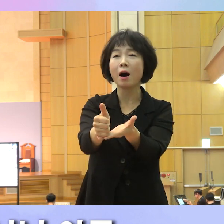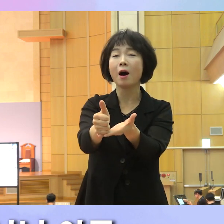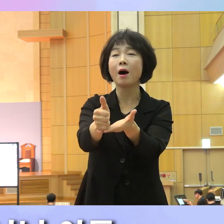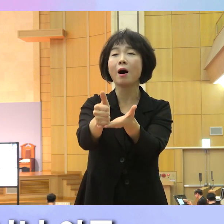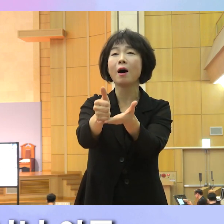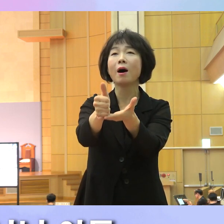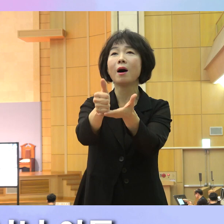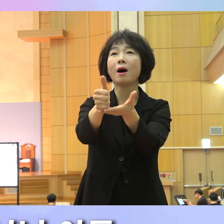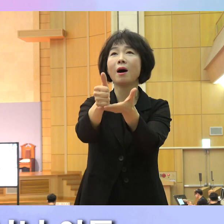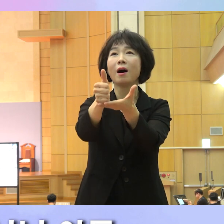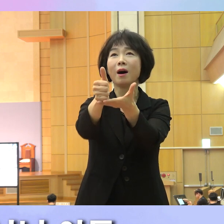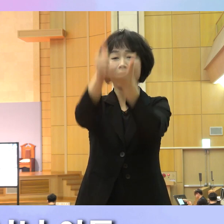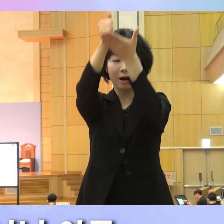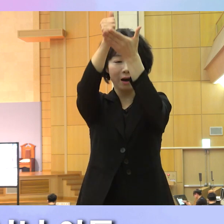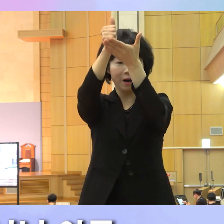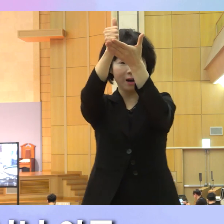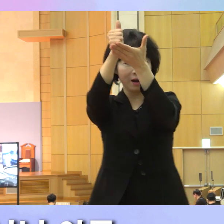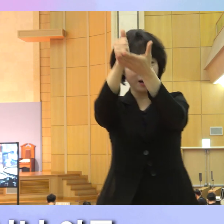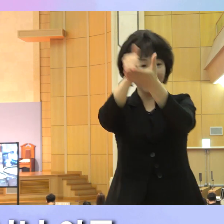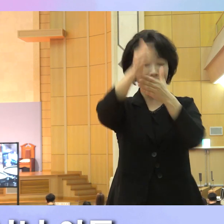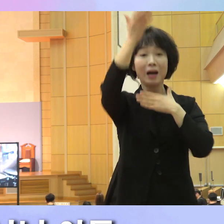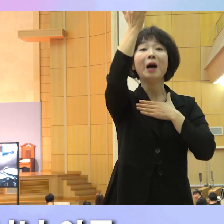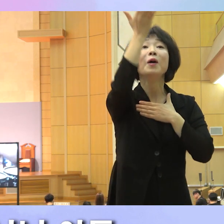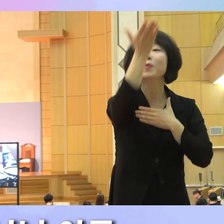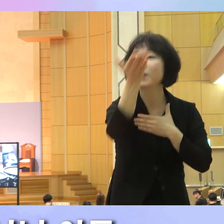내 맘이 힘에 겨워 지칠지라도